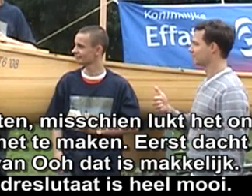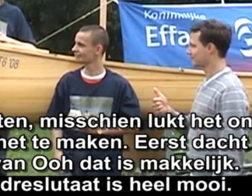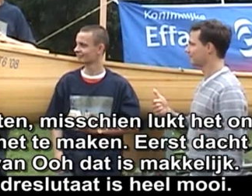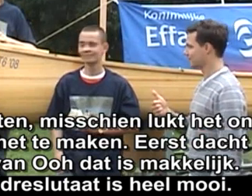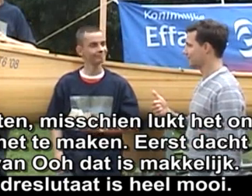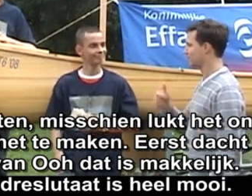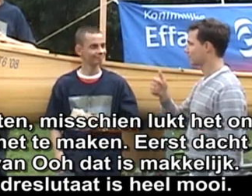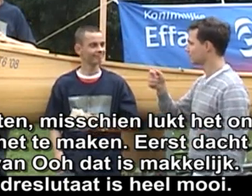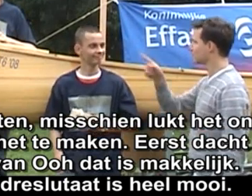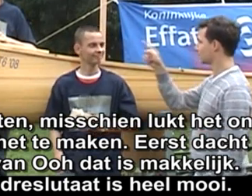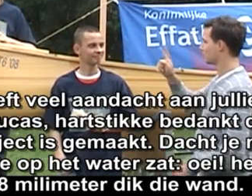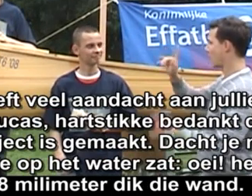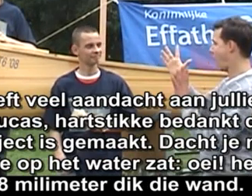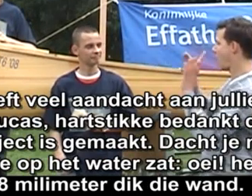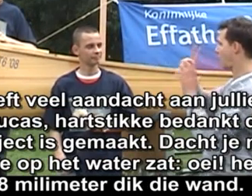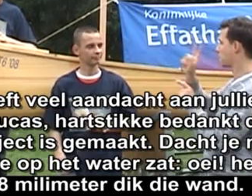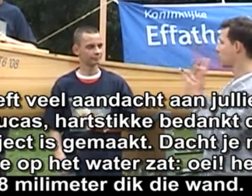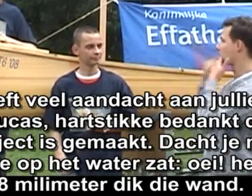ook steeds, ja, ik vond het wel mooi.